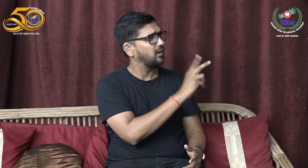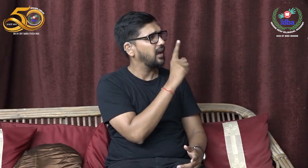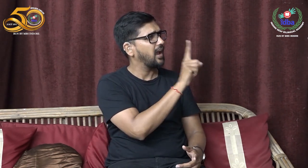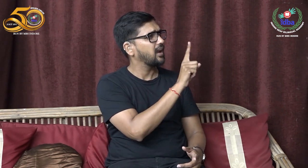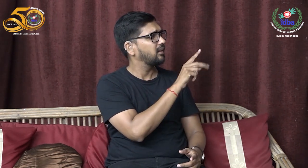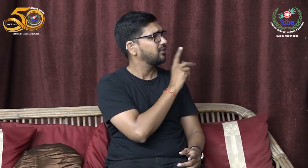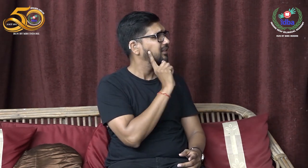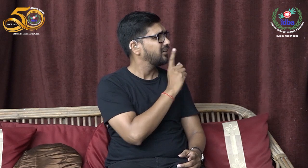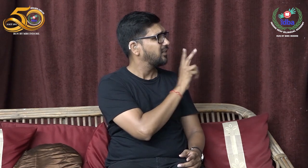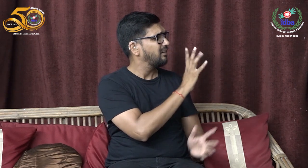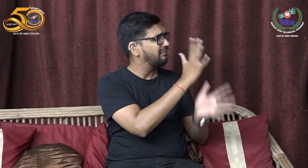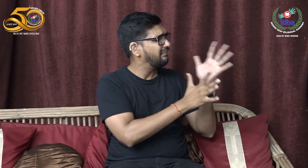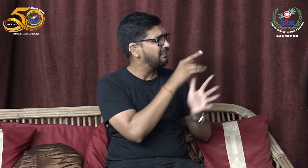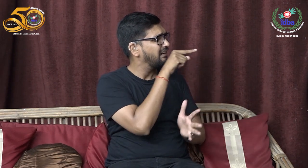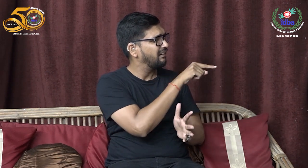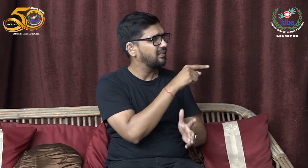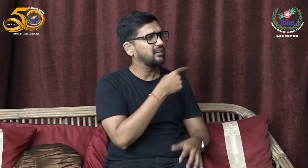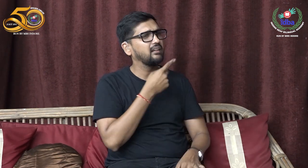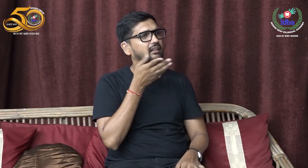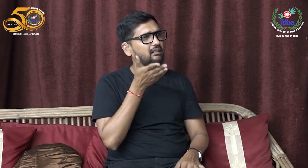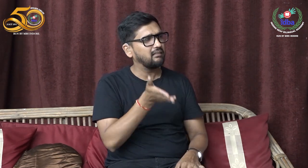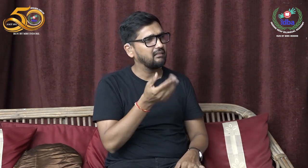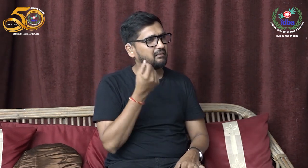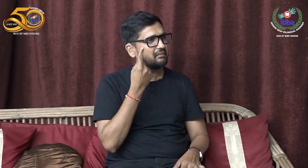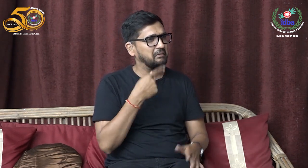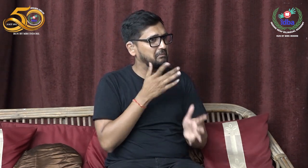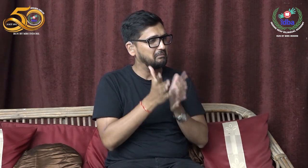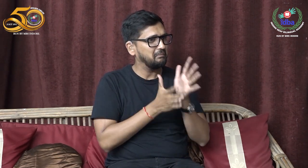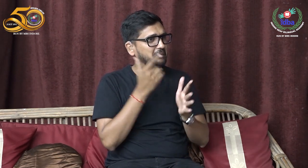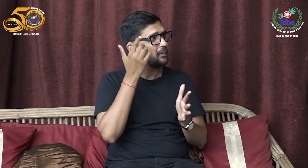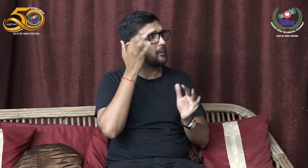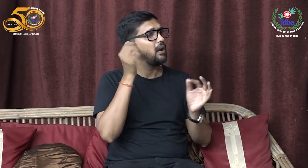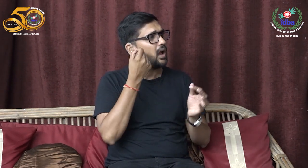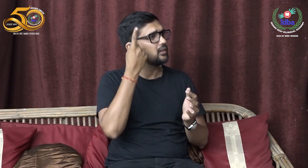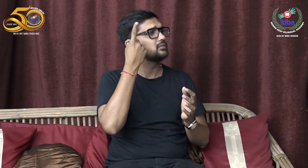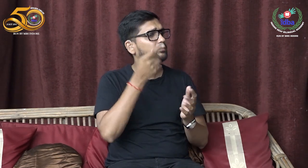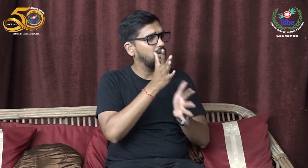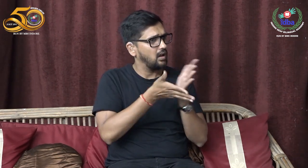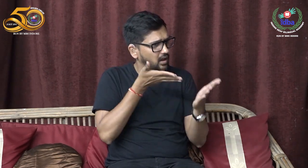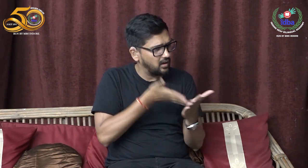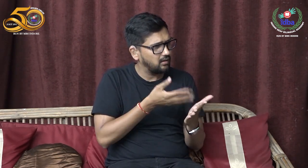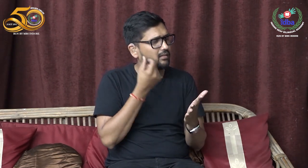देखा था ये ऐसे 2 लोगों को ये लोग साइन कर रहे थे, अब मुझे मालूम पड़ा कि साइन कुछ होता है। तब मुझे समझ में आया